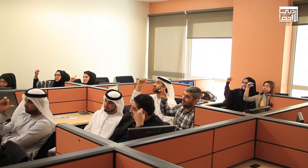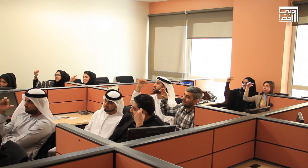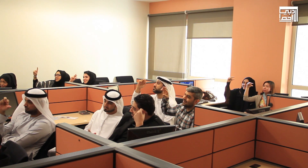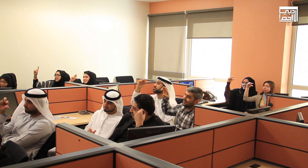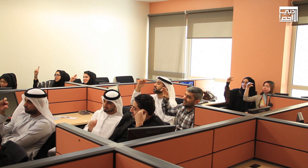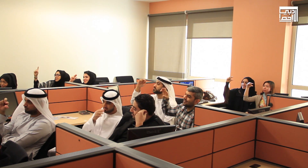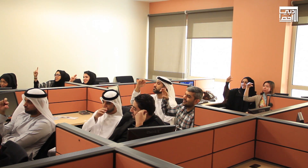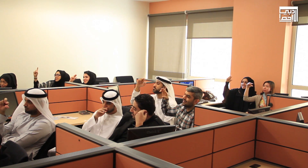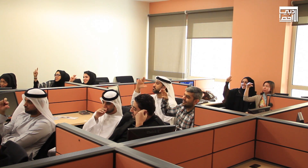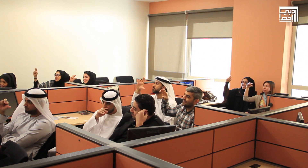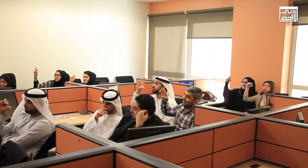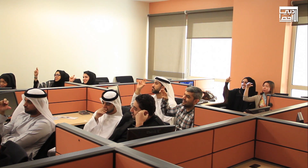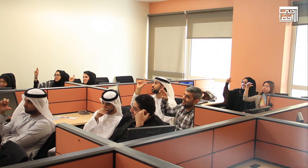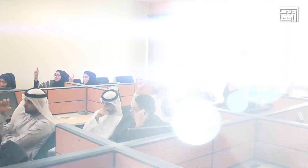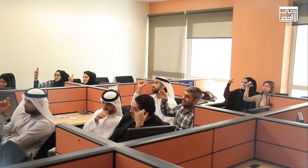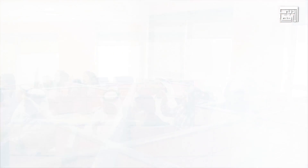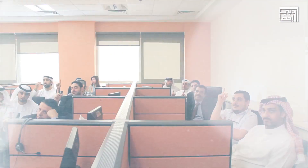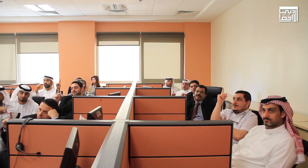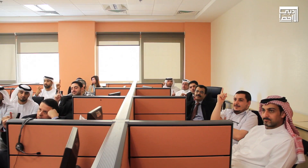عاء زين دال شوف شلون الطاء؟